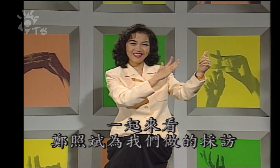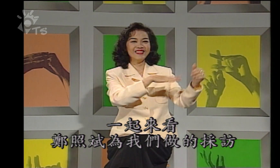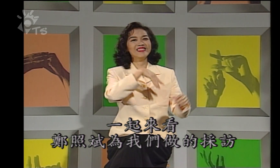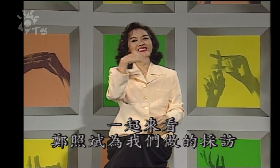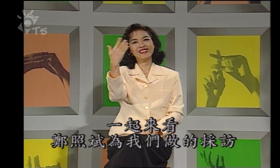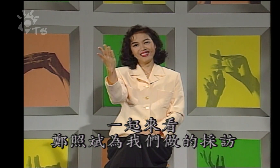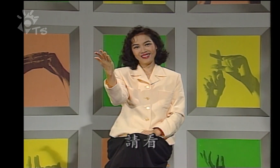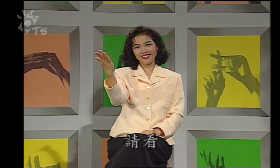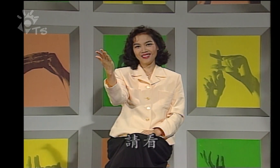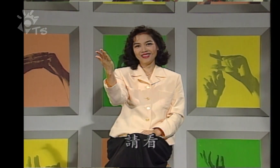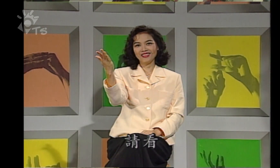访，请看。